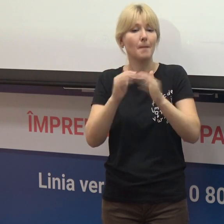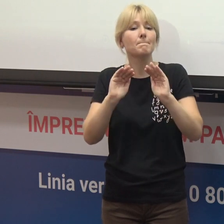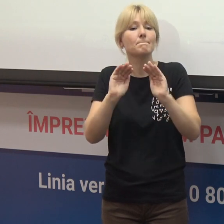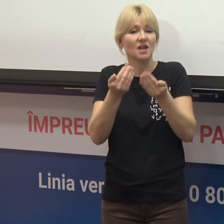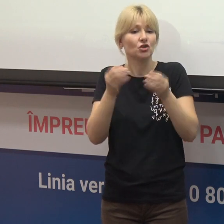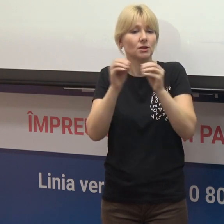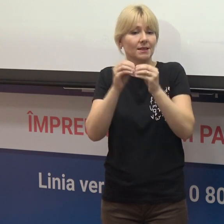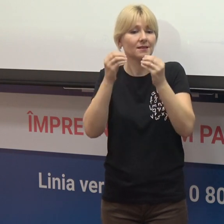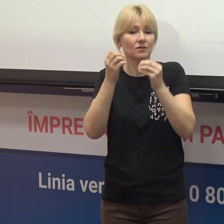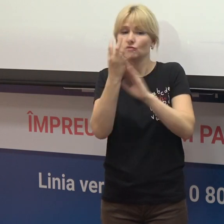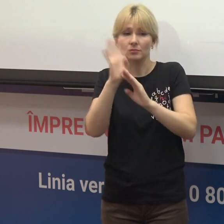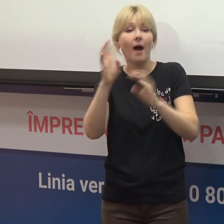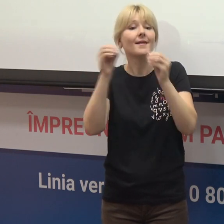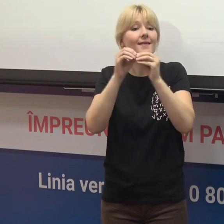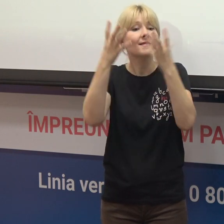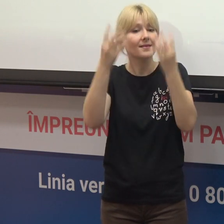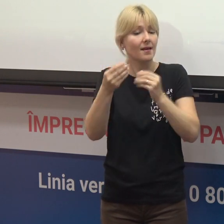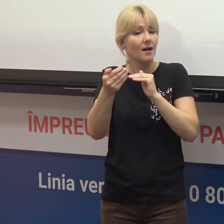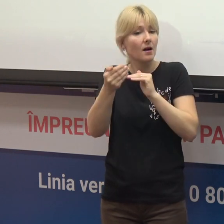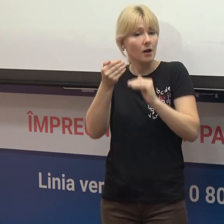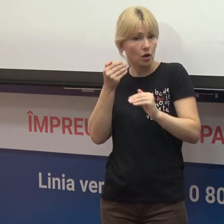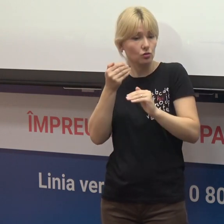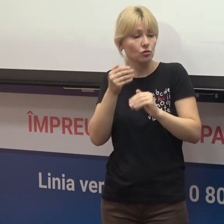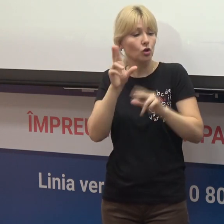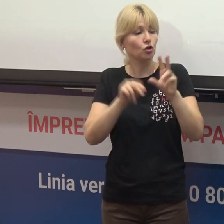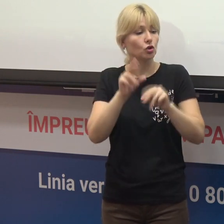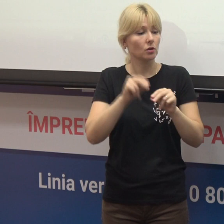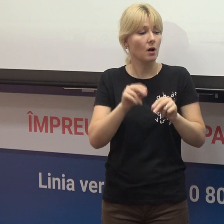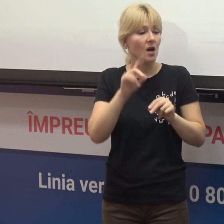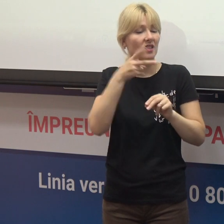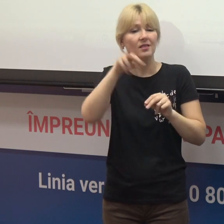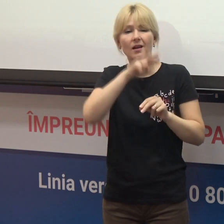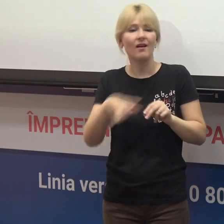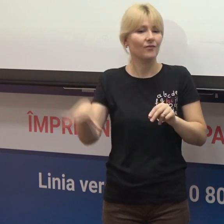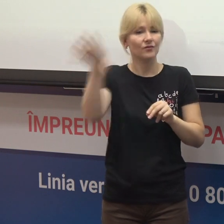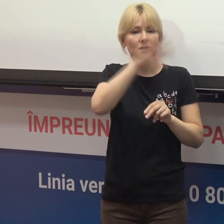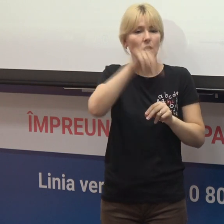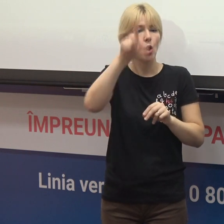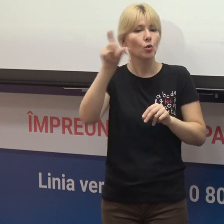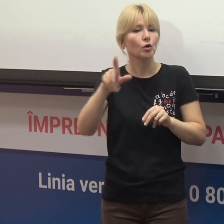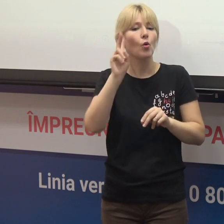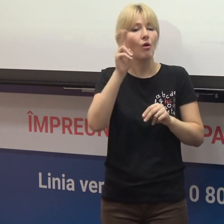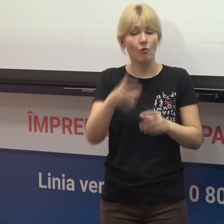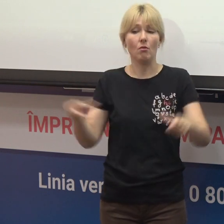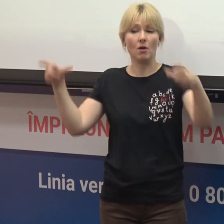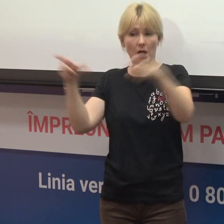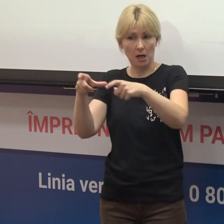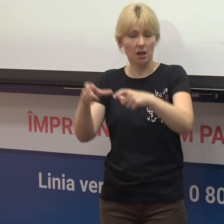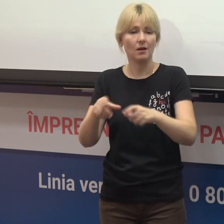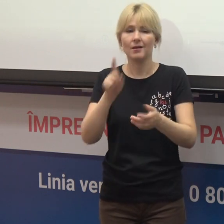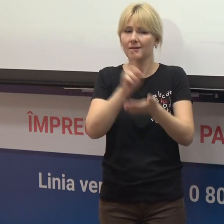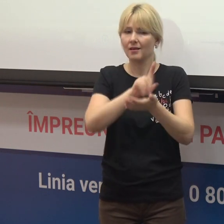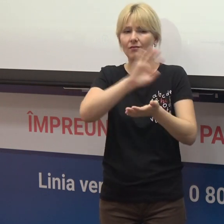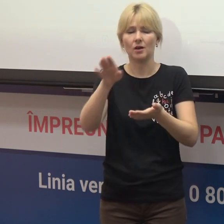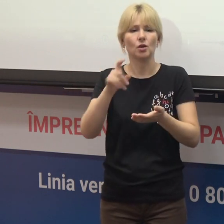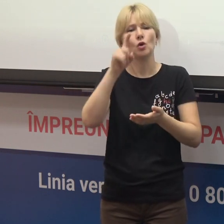14 zile, pentru toate categoriile de cetățeni care sunt plasați în autoizolare, indiferent din